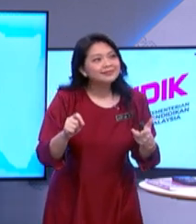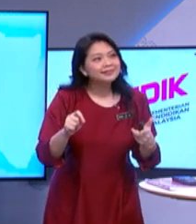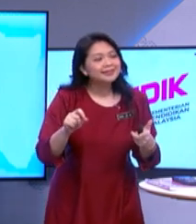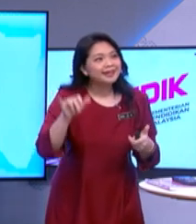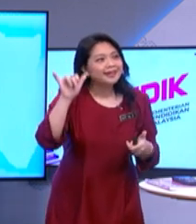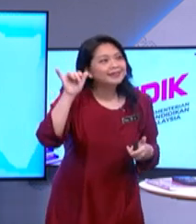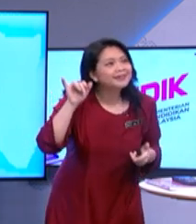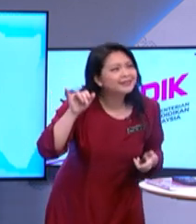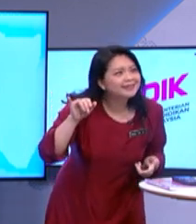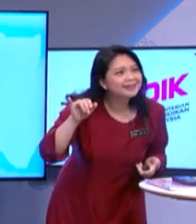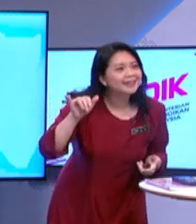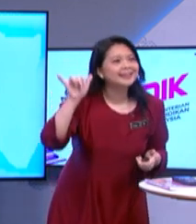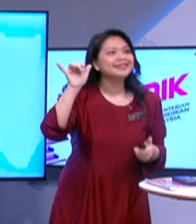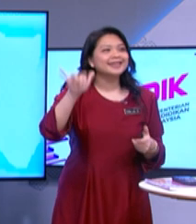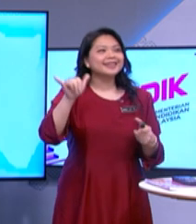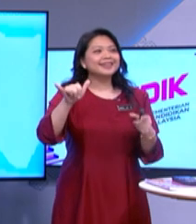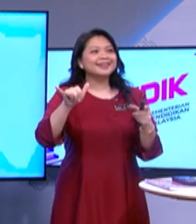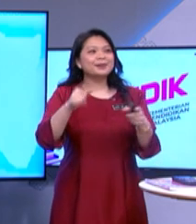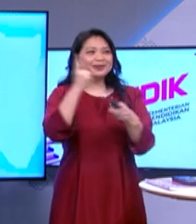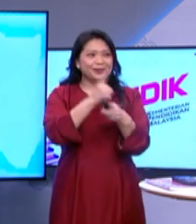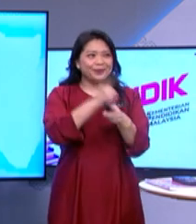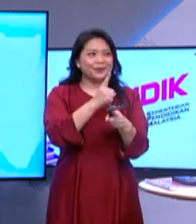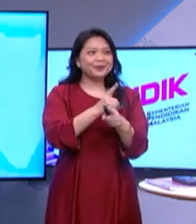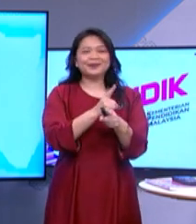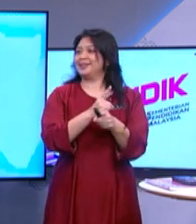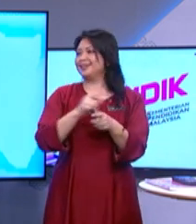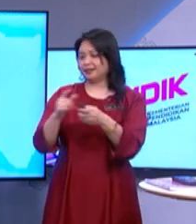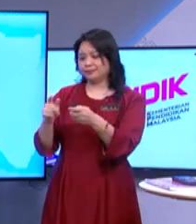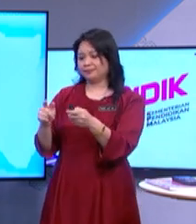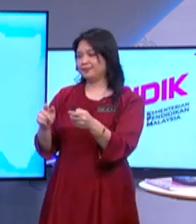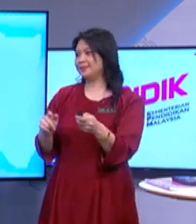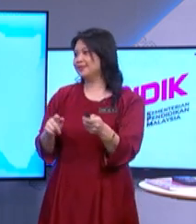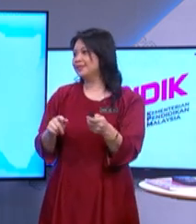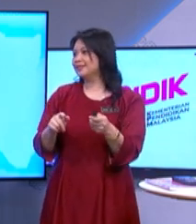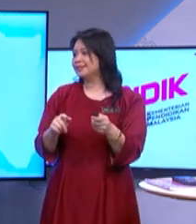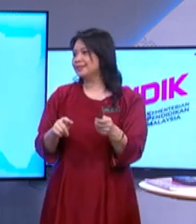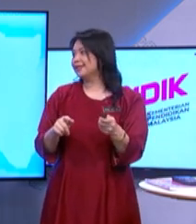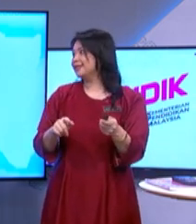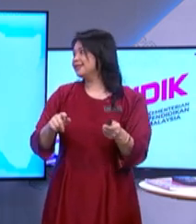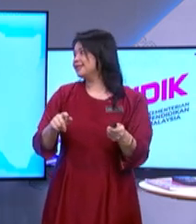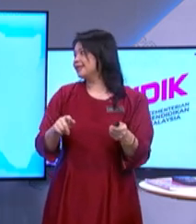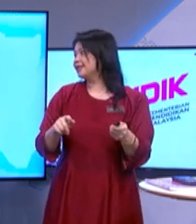Hai adakah jawabannya sama Nadya betul w = c